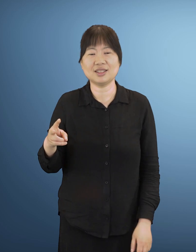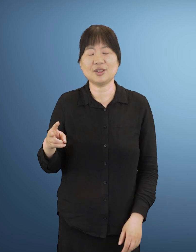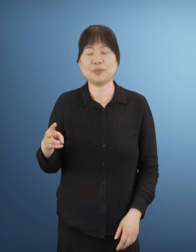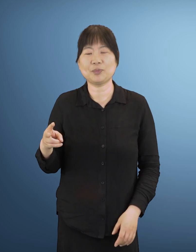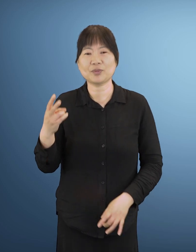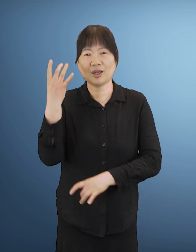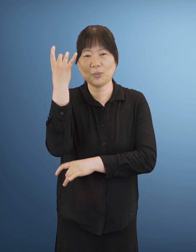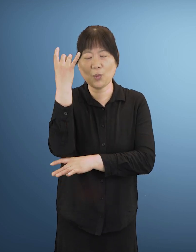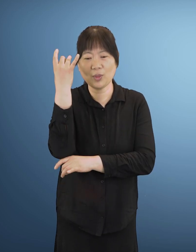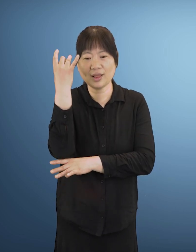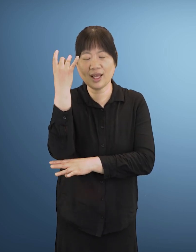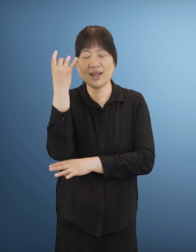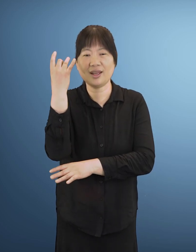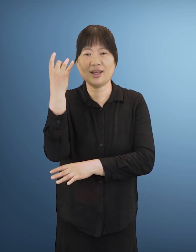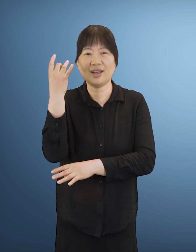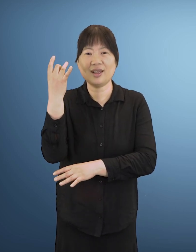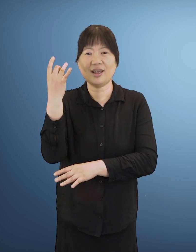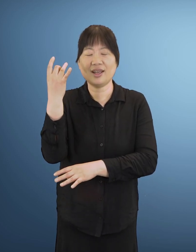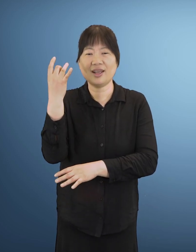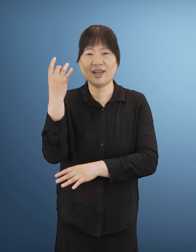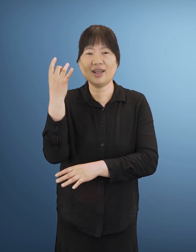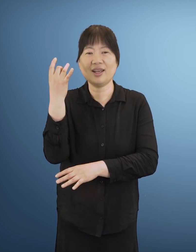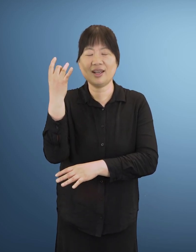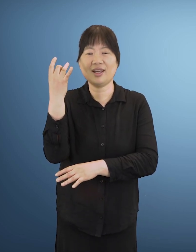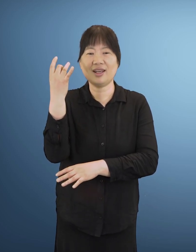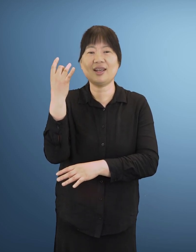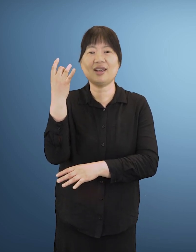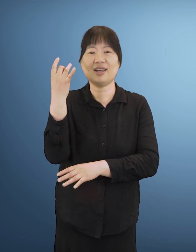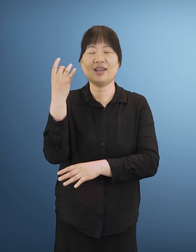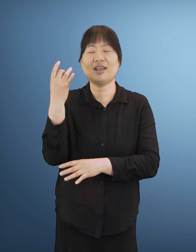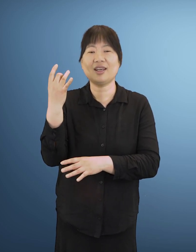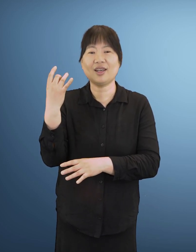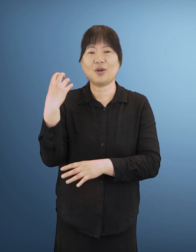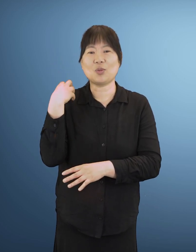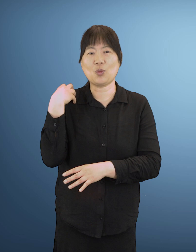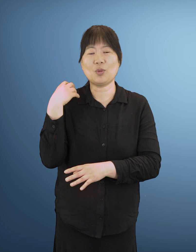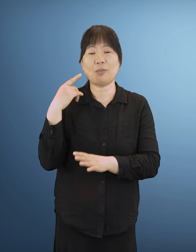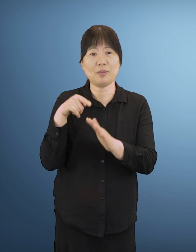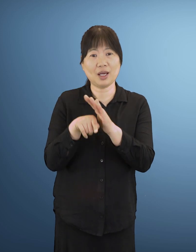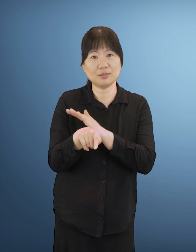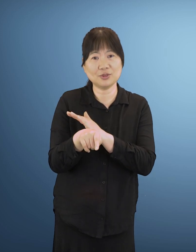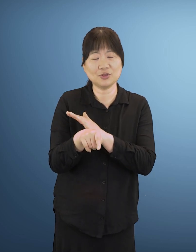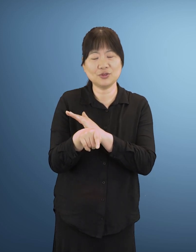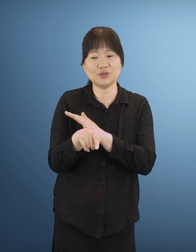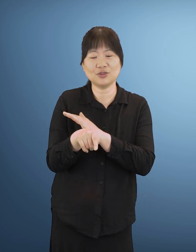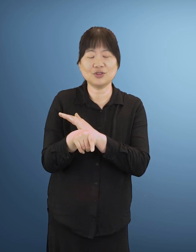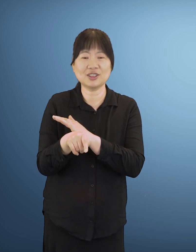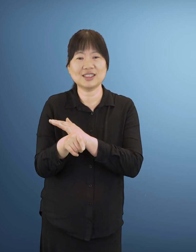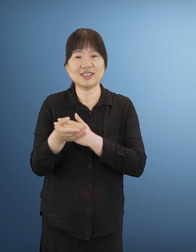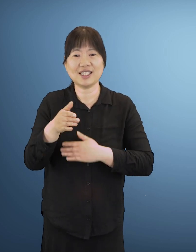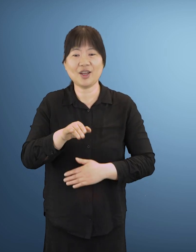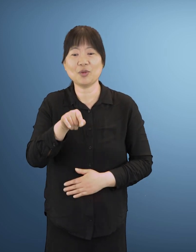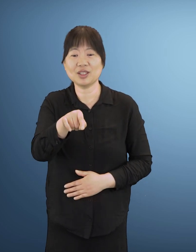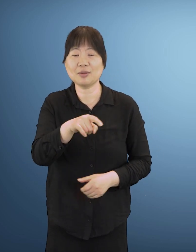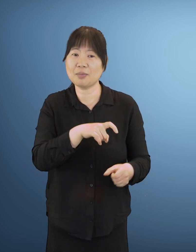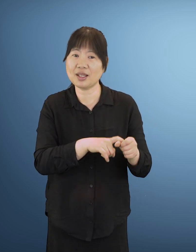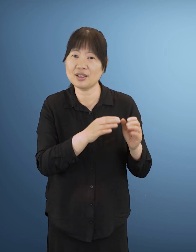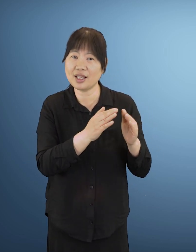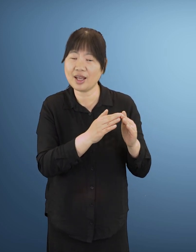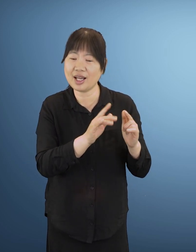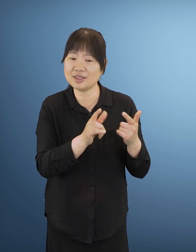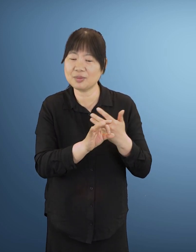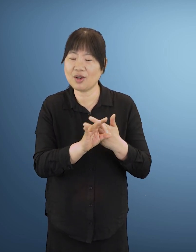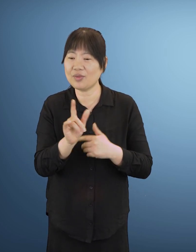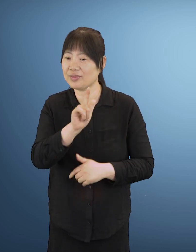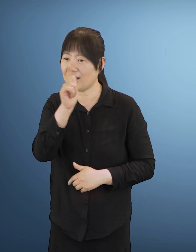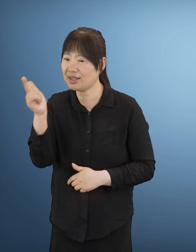여기는 베들레헴일까요? 나사렛일까요? 여기는 나사렛입니다. 자, 그러면 이제